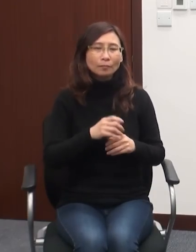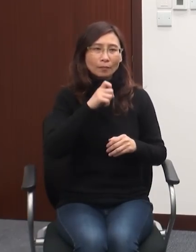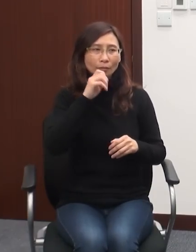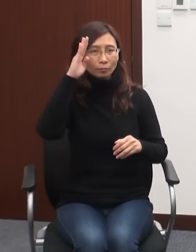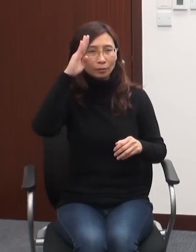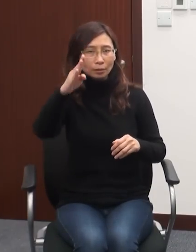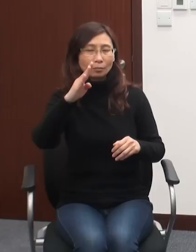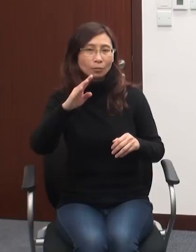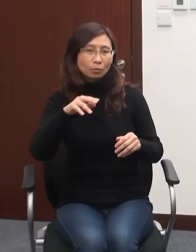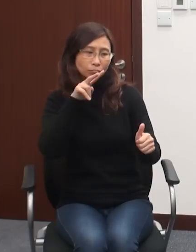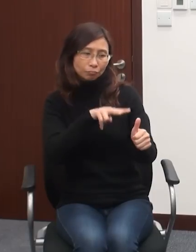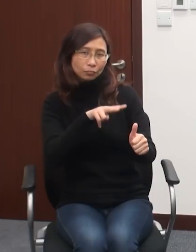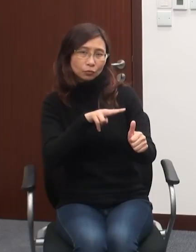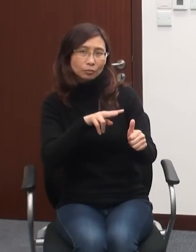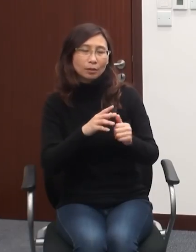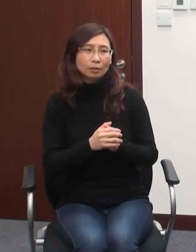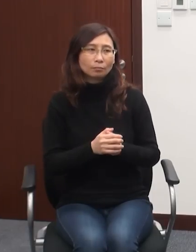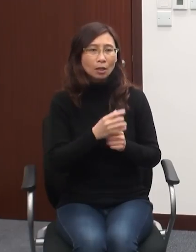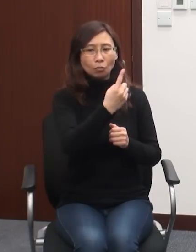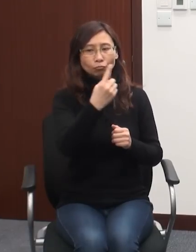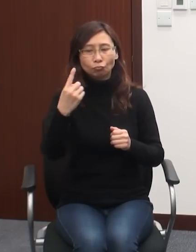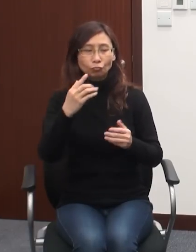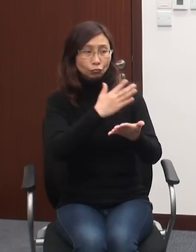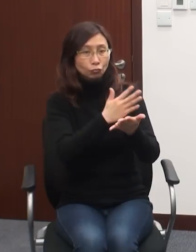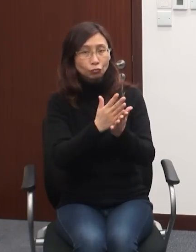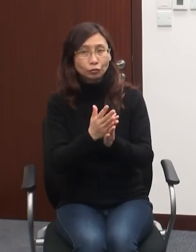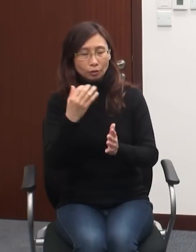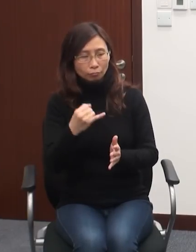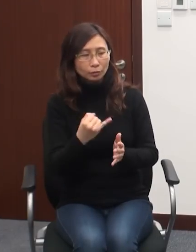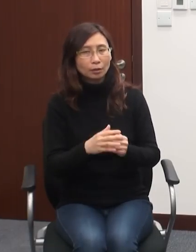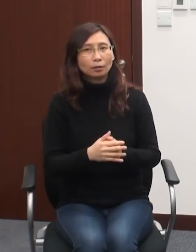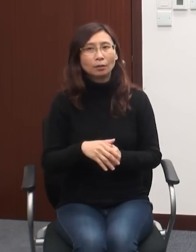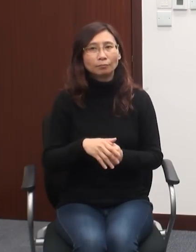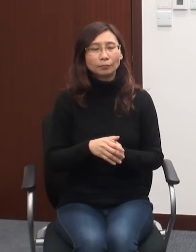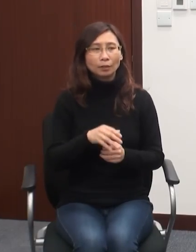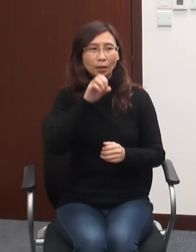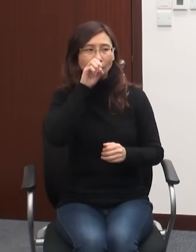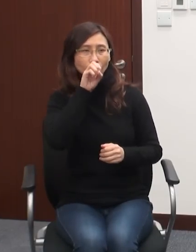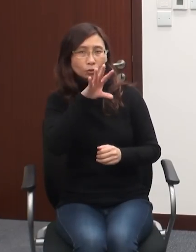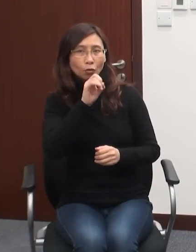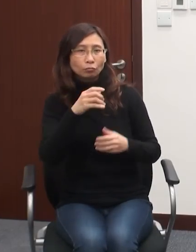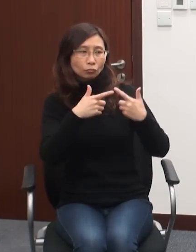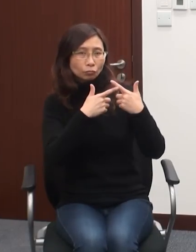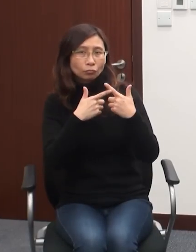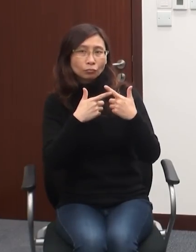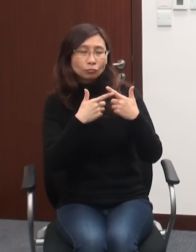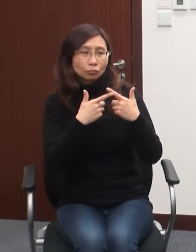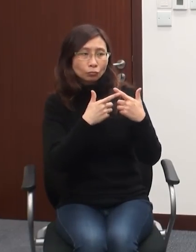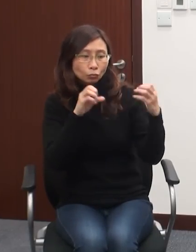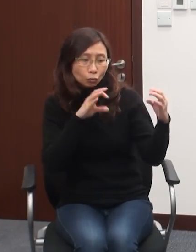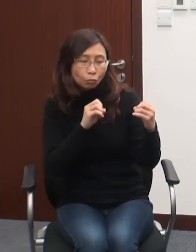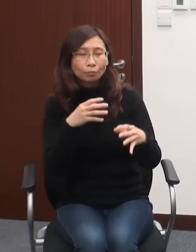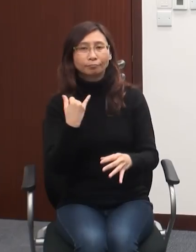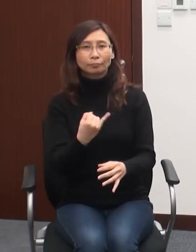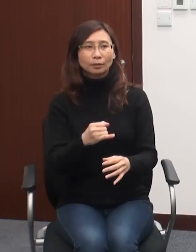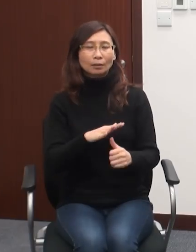管理啦。好清楚就係樣樣都唔得，咁呢個叫做開天殺價啦，即係話唔使講價，你一講咧就冇，咁就即係逼呢